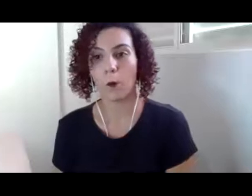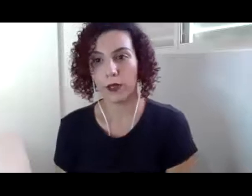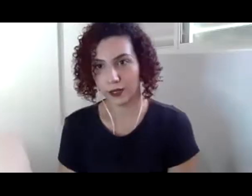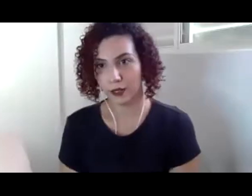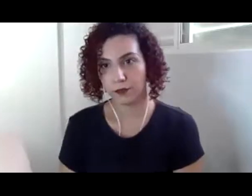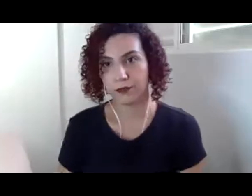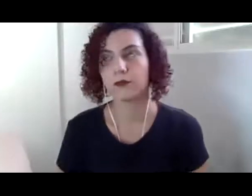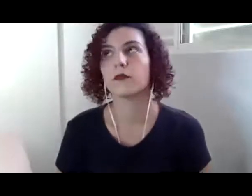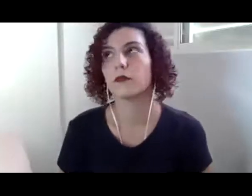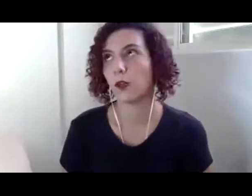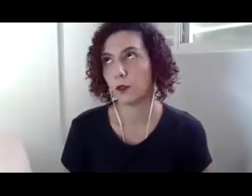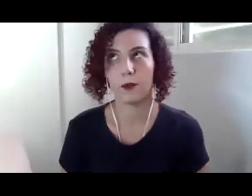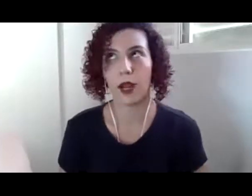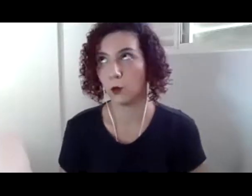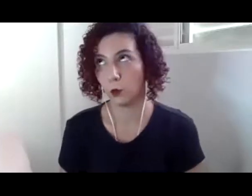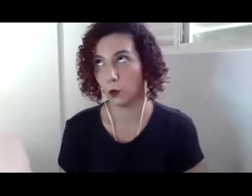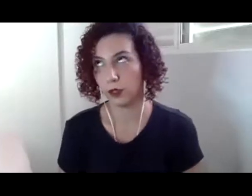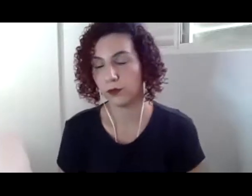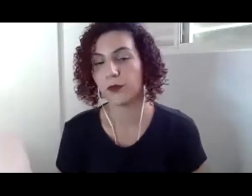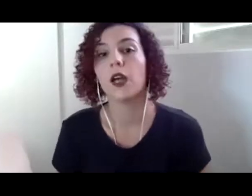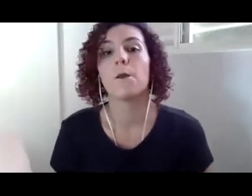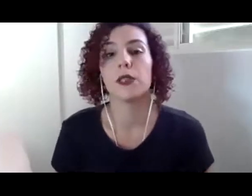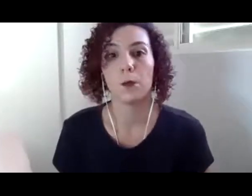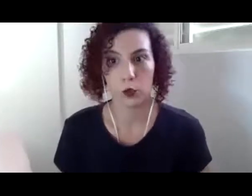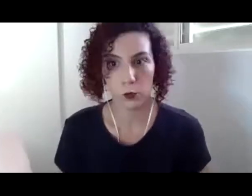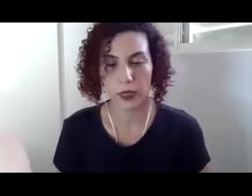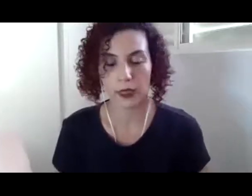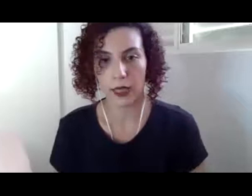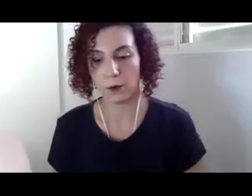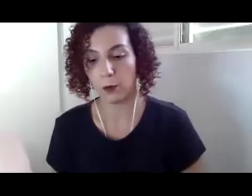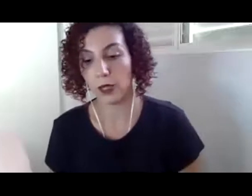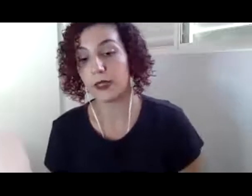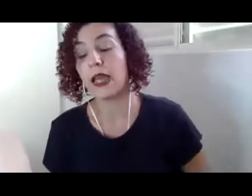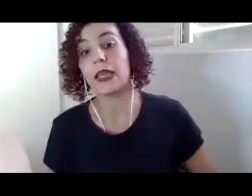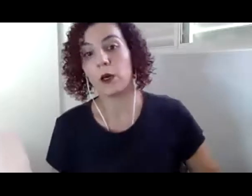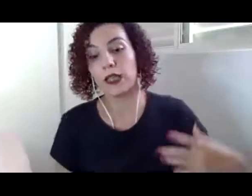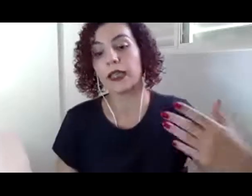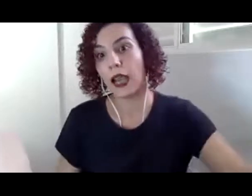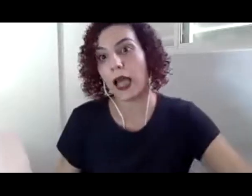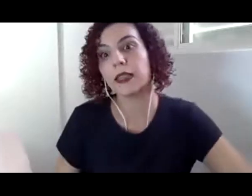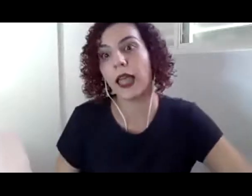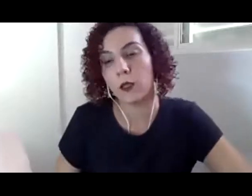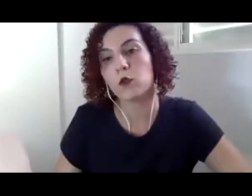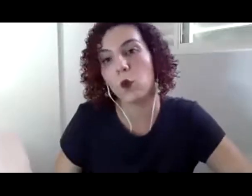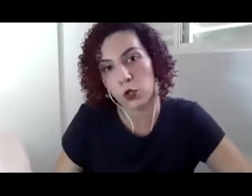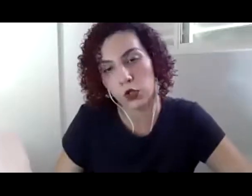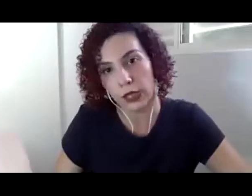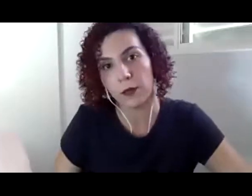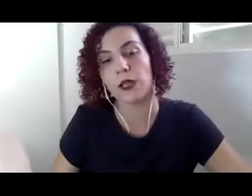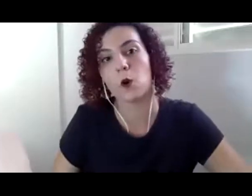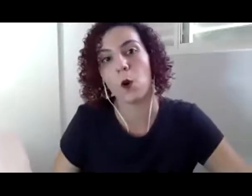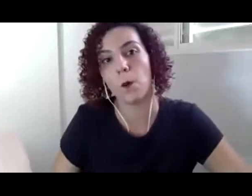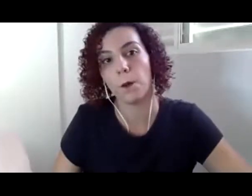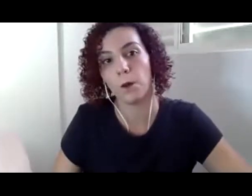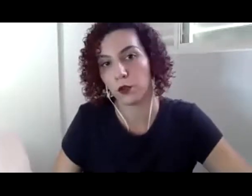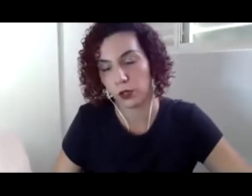Rua Albita, não vou lembrar o número, mas eu posso pesquisar depois. E eu sei que lá tem os cursos de